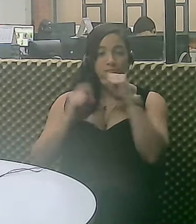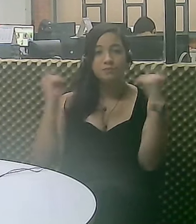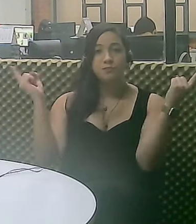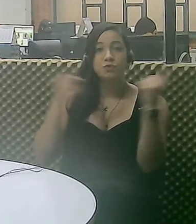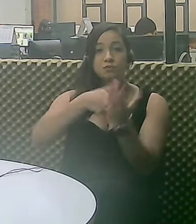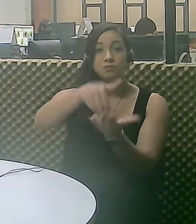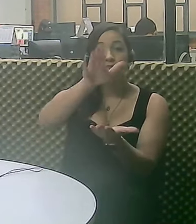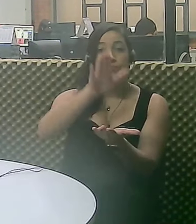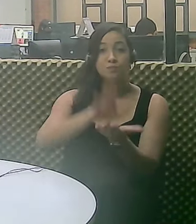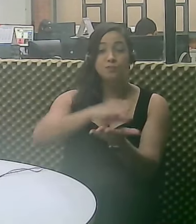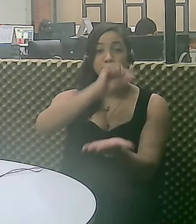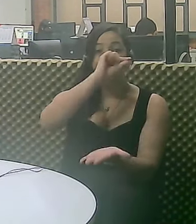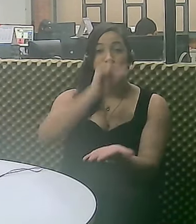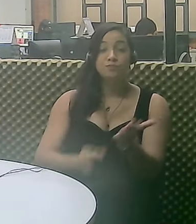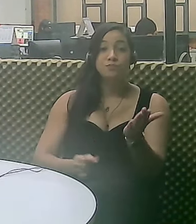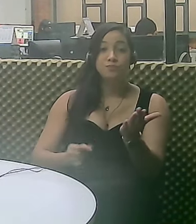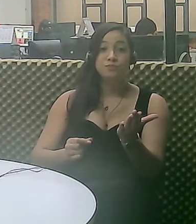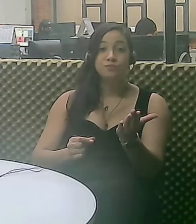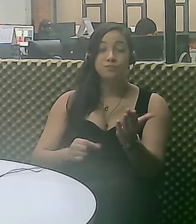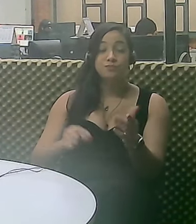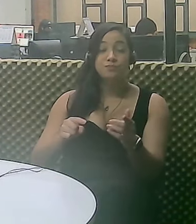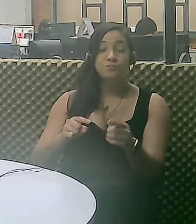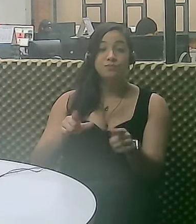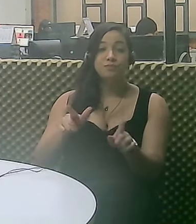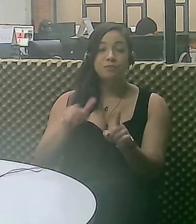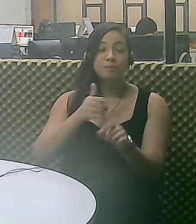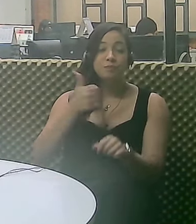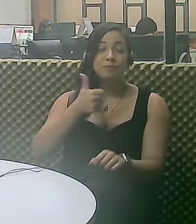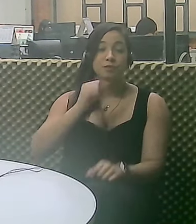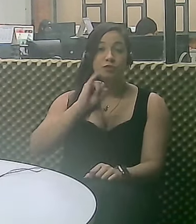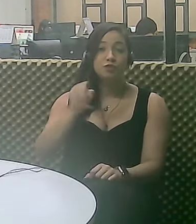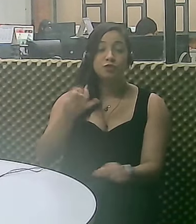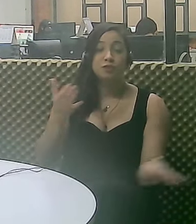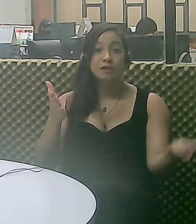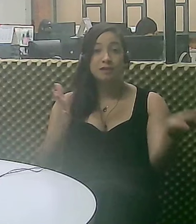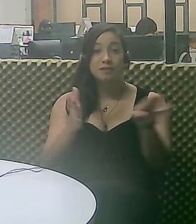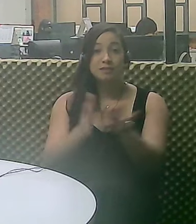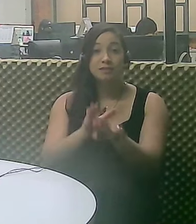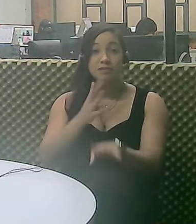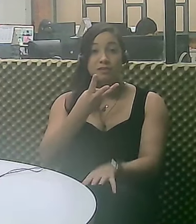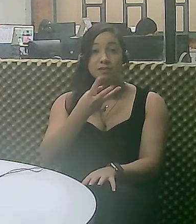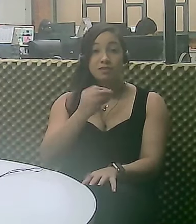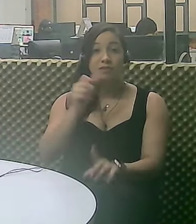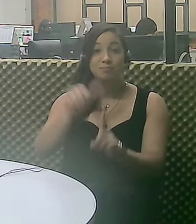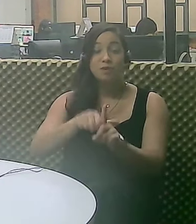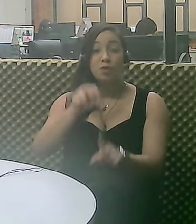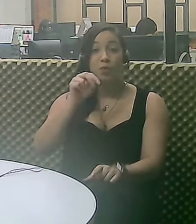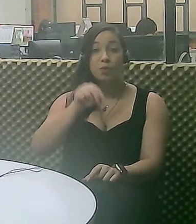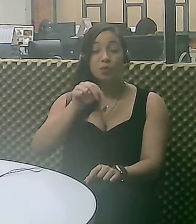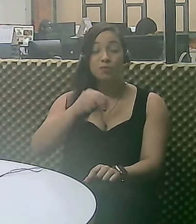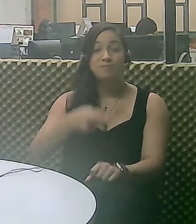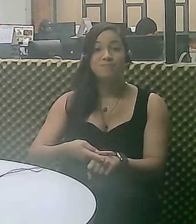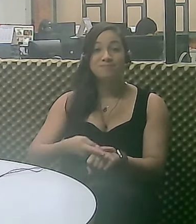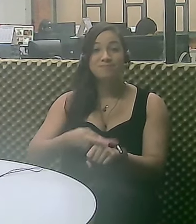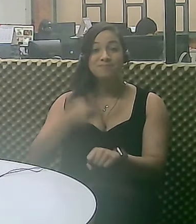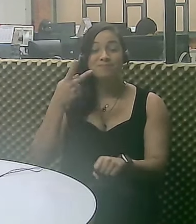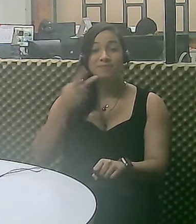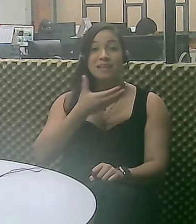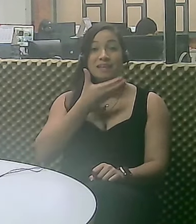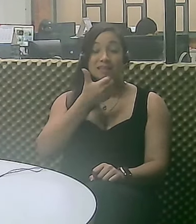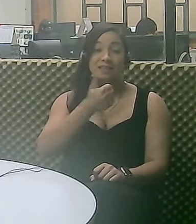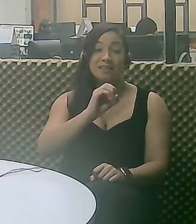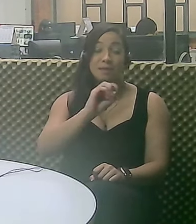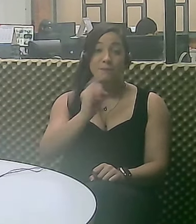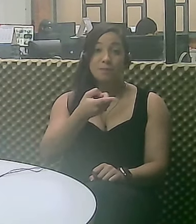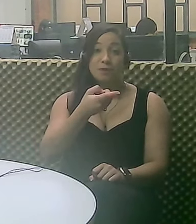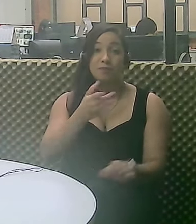notas eletrônicas cadastradas e emitidas entre 1º de janeiro e 30 de novembro. A premiação varia entre R$